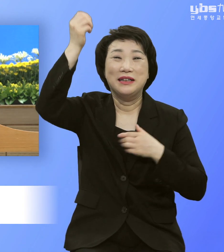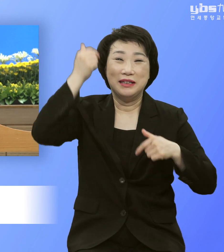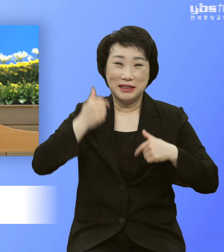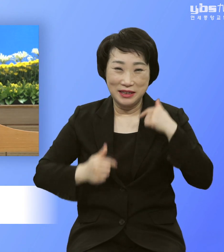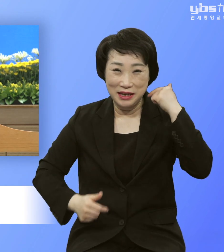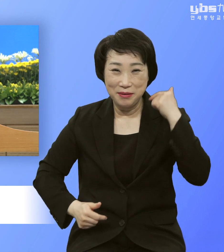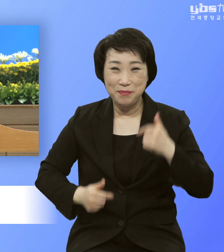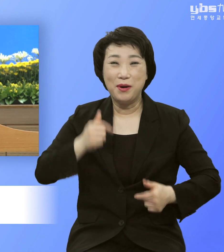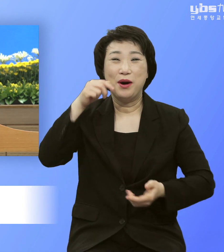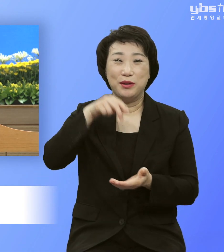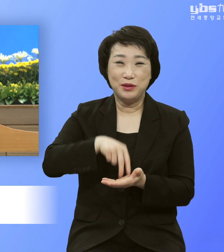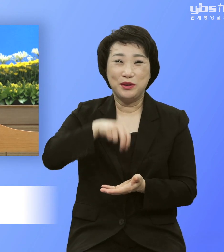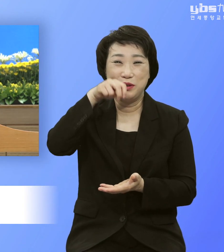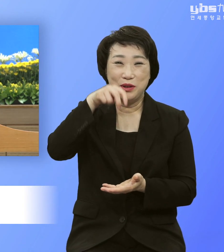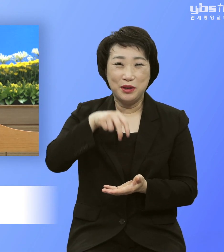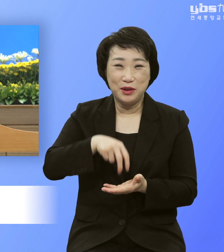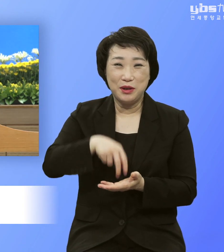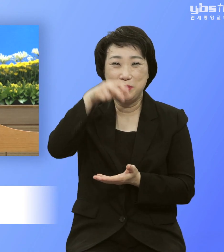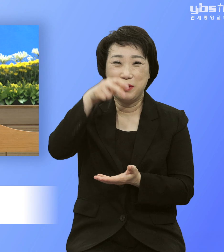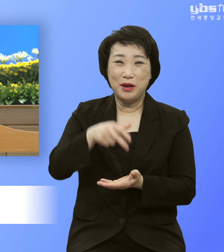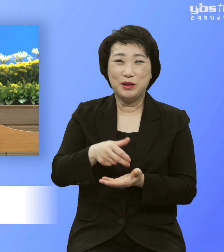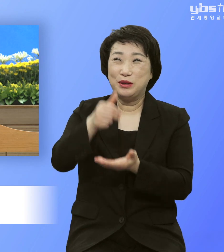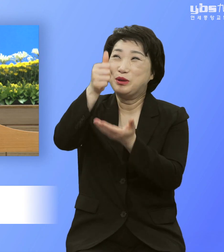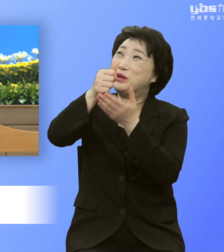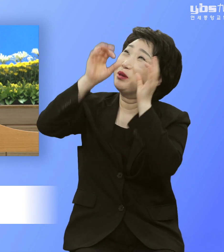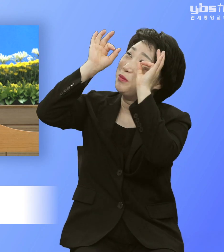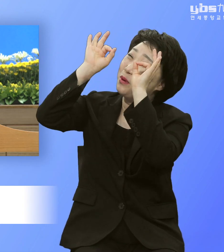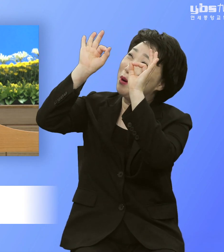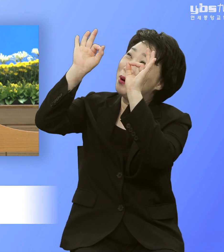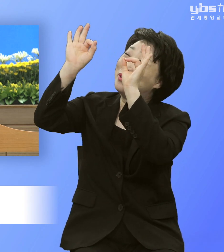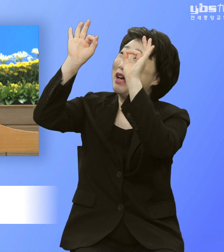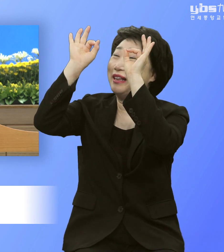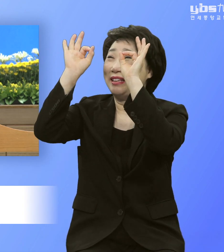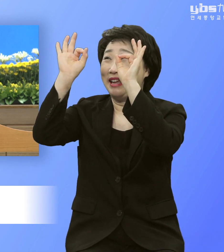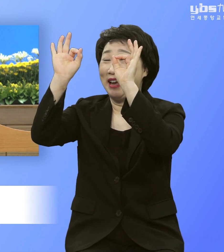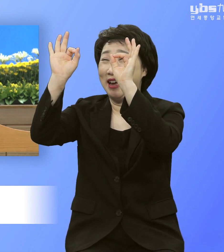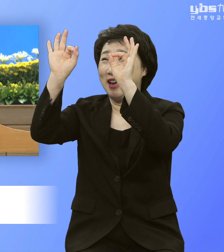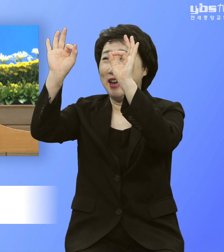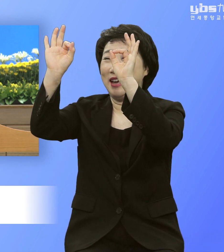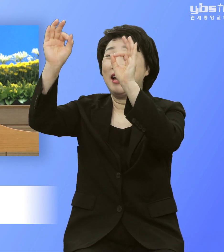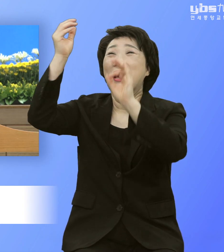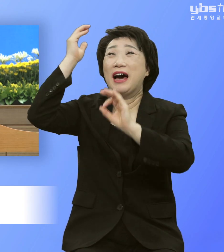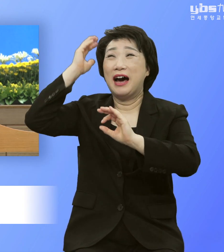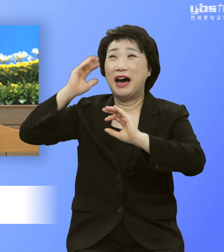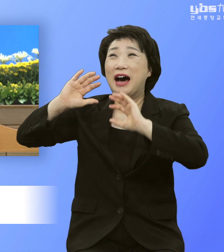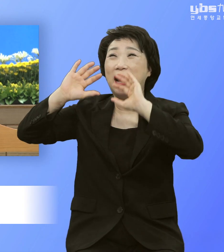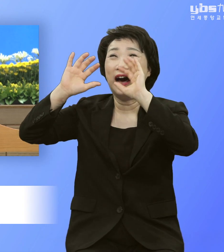영혼은 기뻐 뛰며 주를 보겠네.